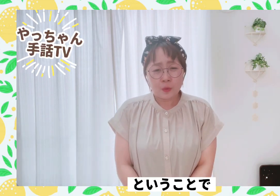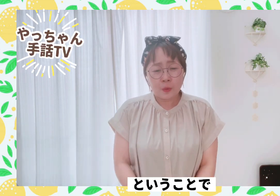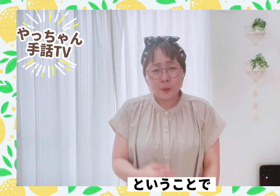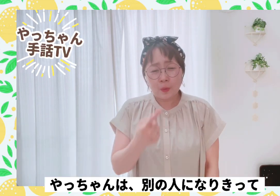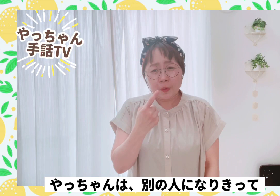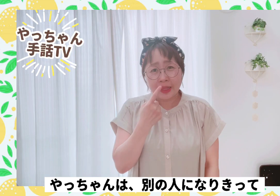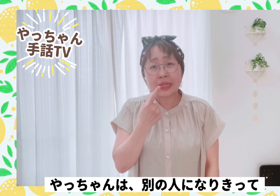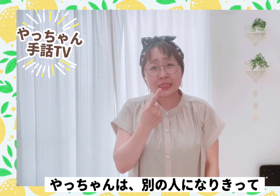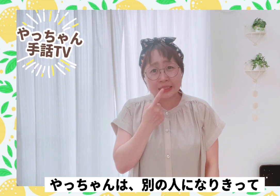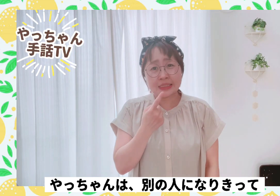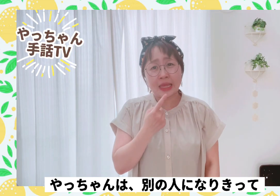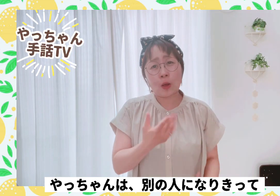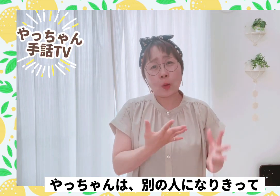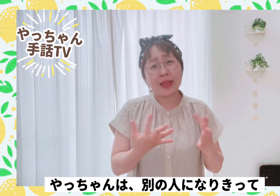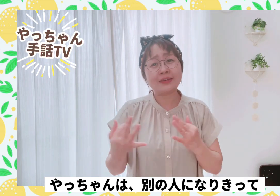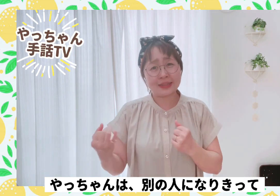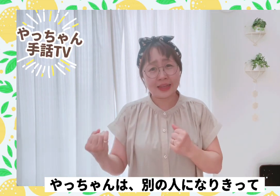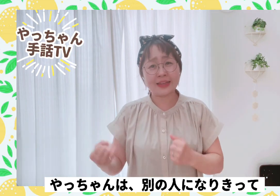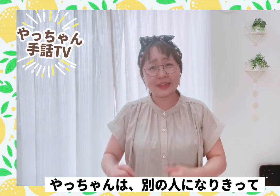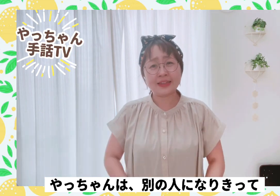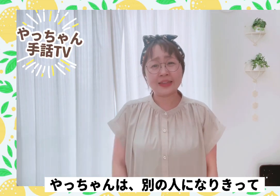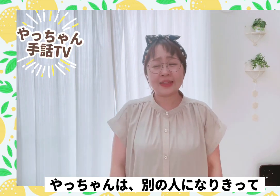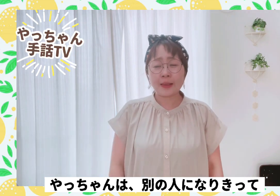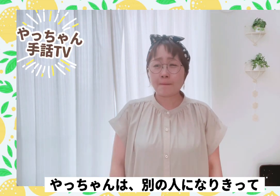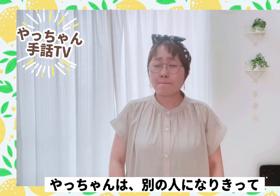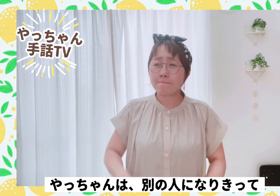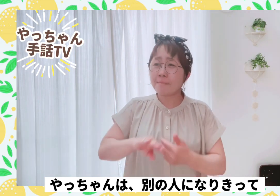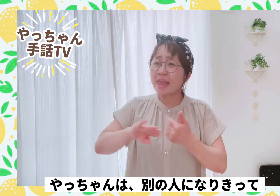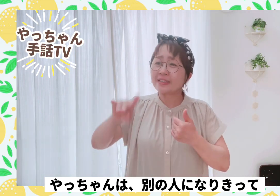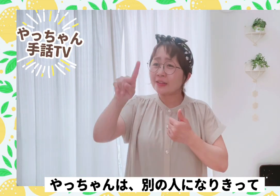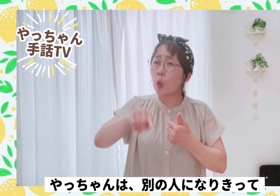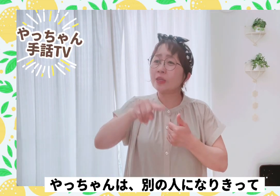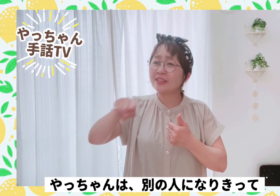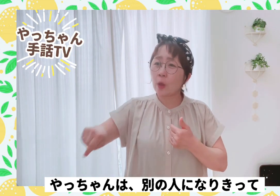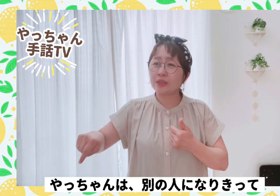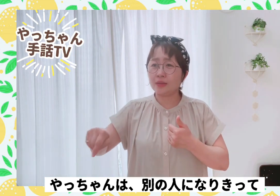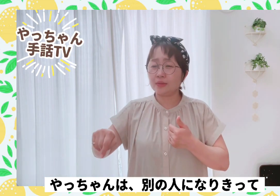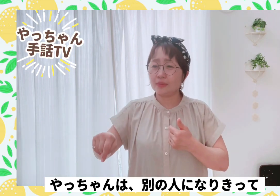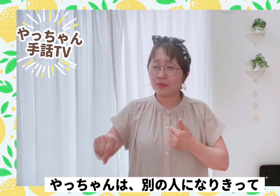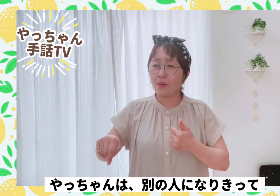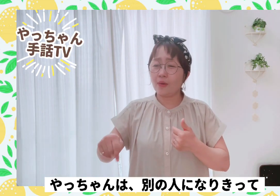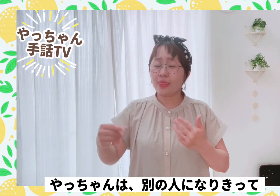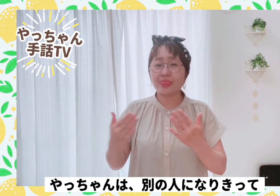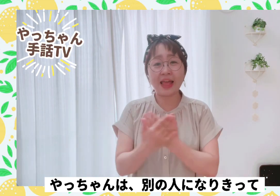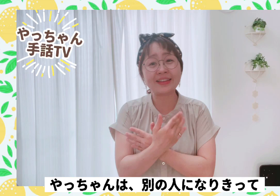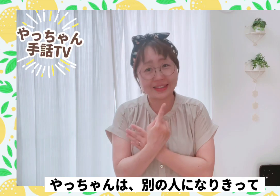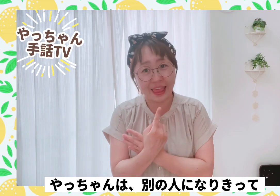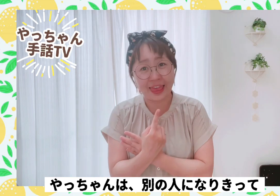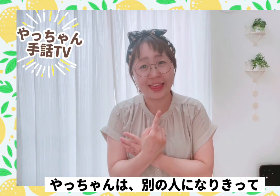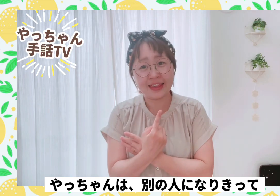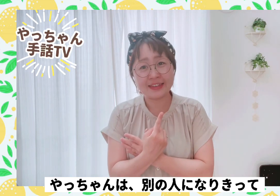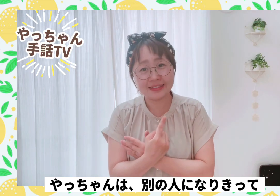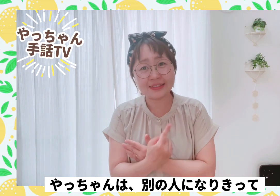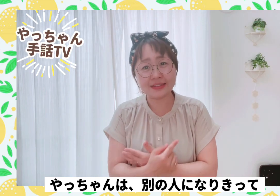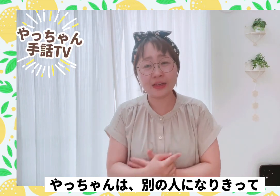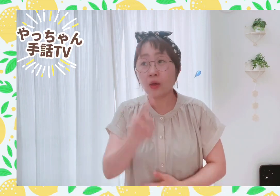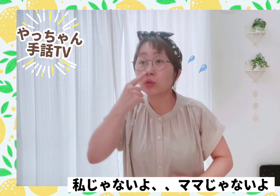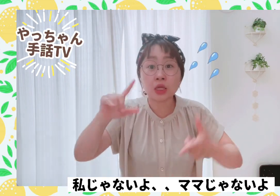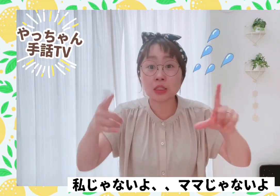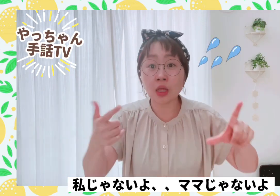ということで、やっちゃんはたくさん、自分以外の人になりきって